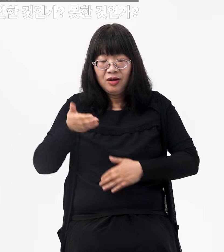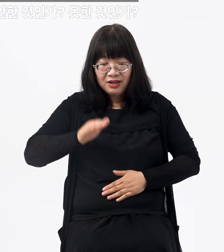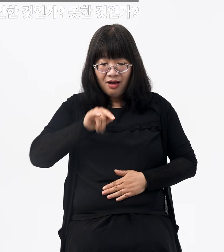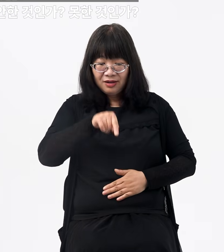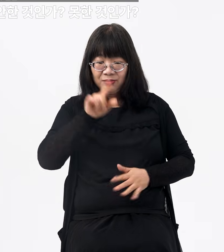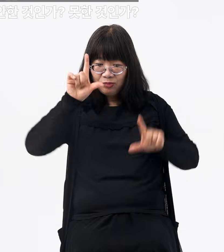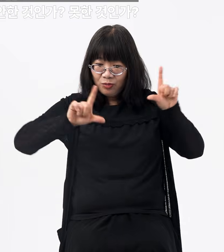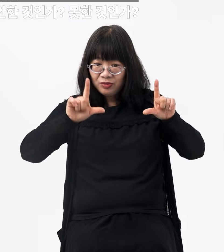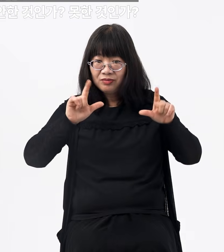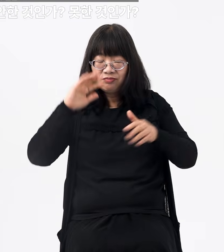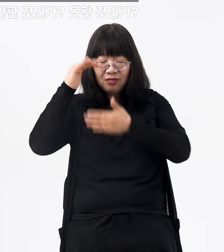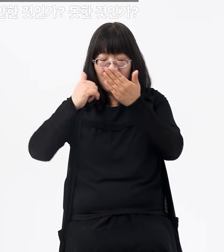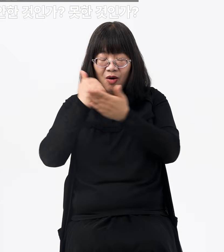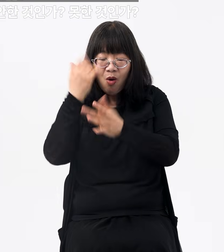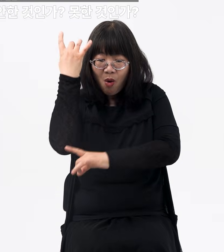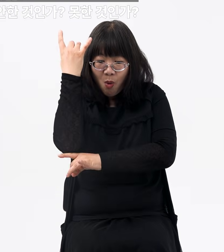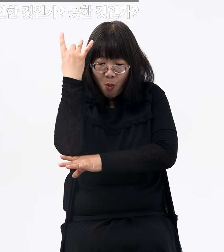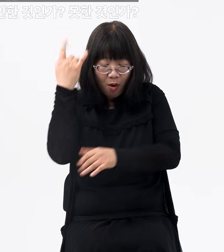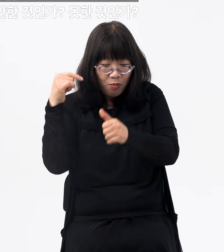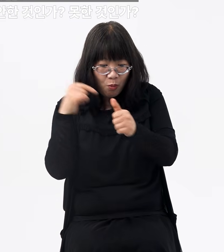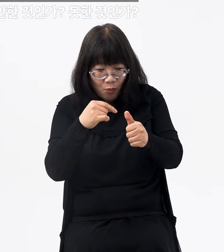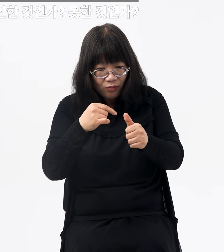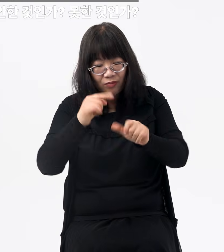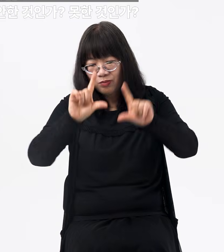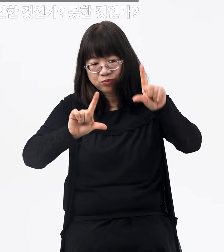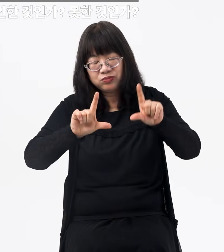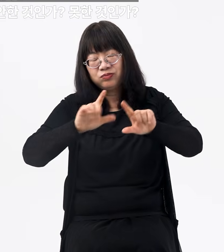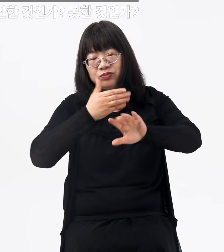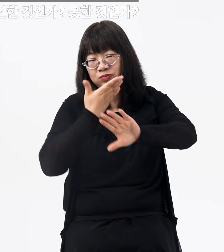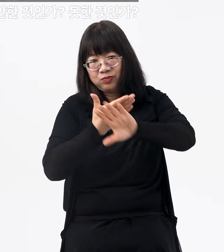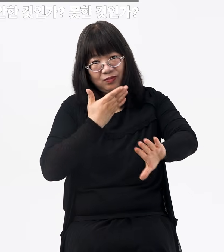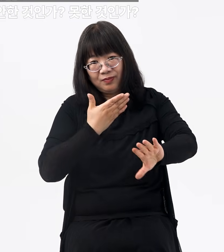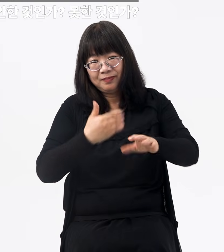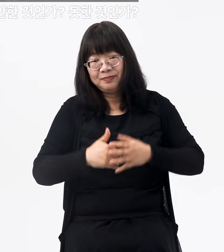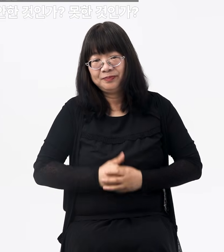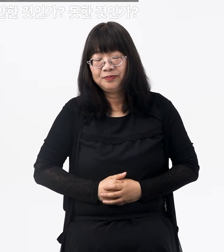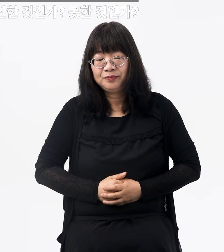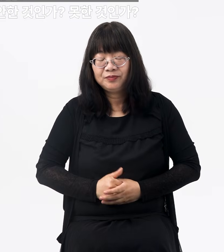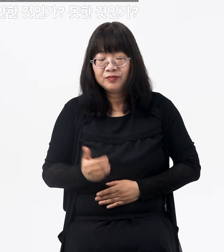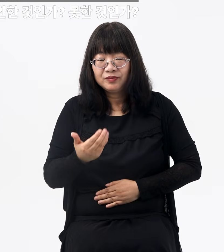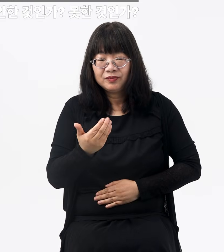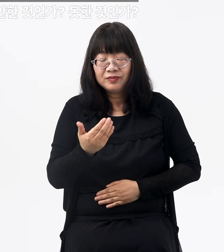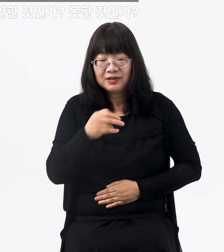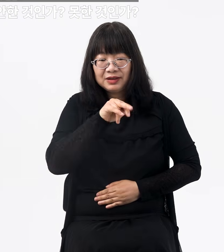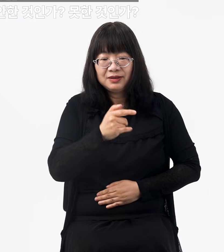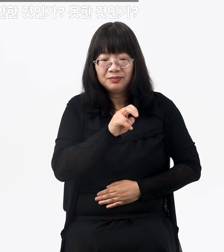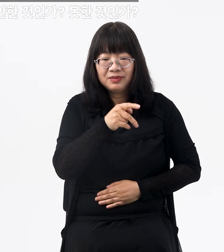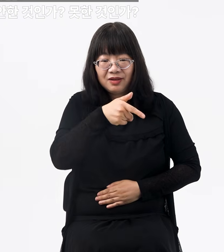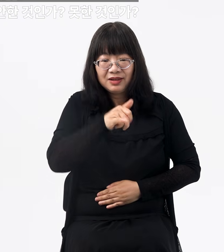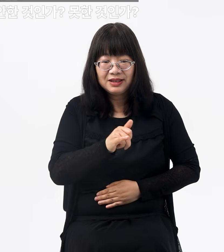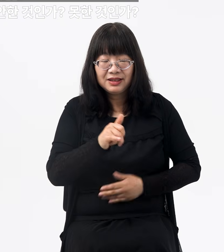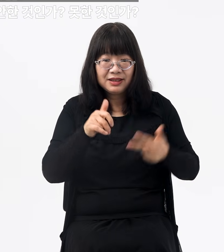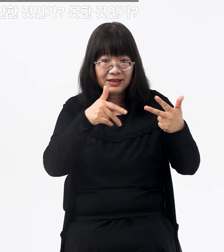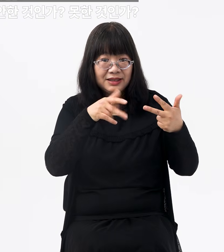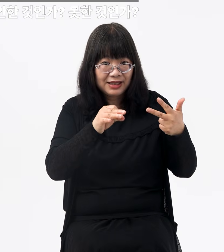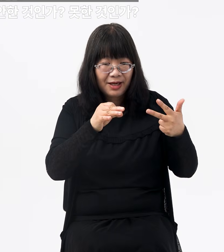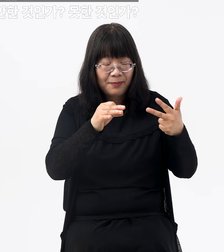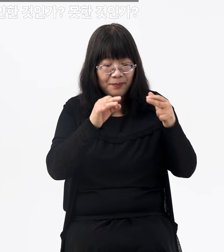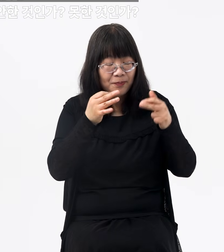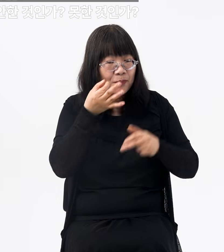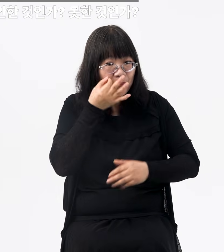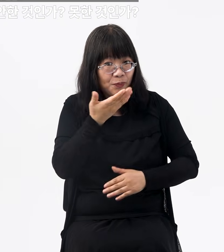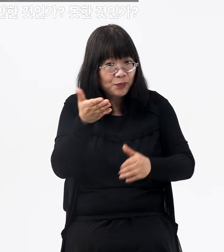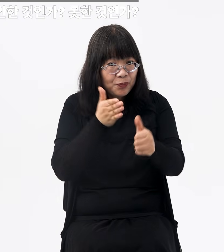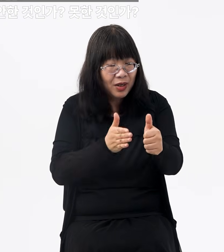원래적으로 명령한 명령의 그림이 아니었습니다. 아까 읽다만 신명기 7장을 한번 다시